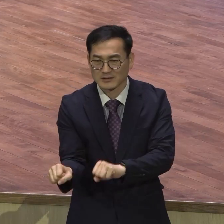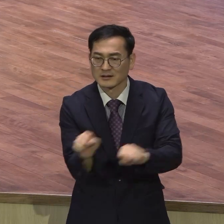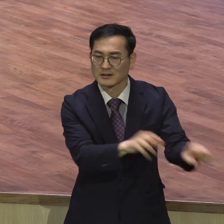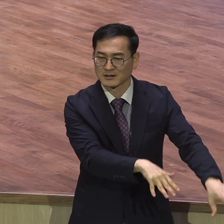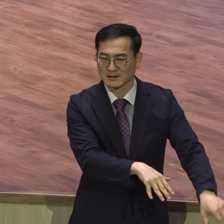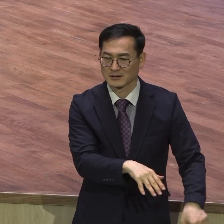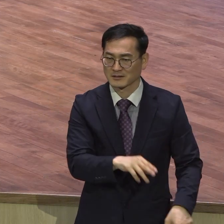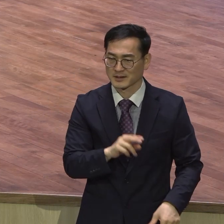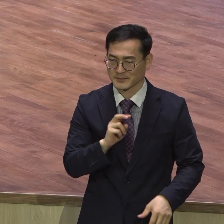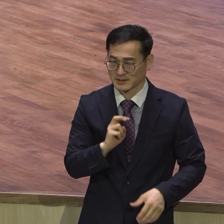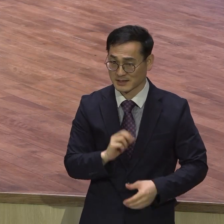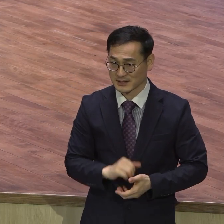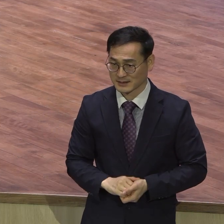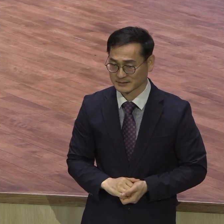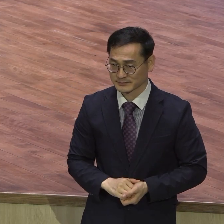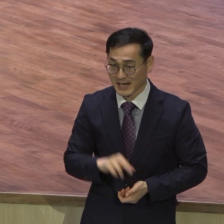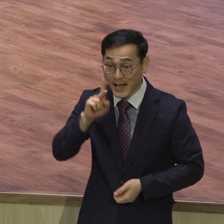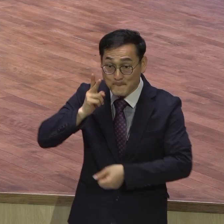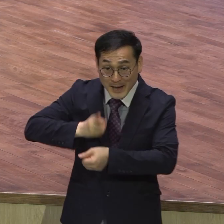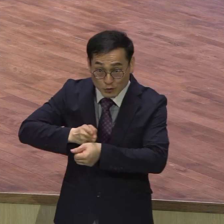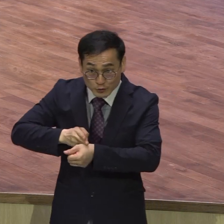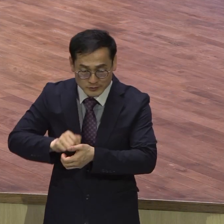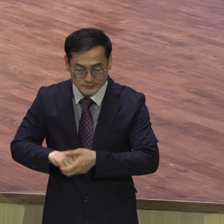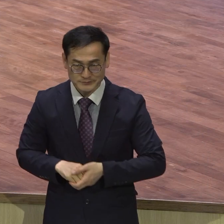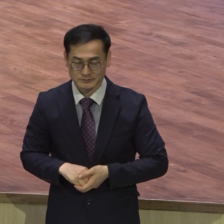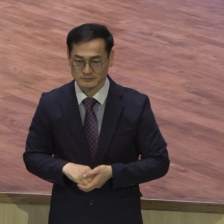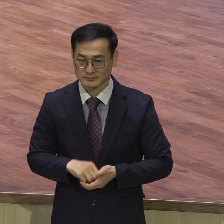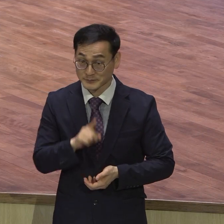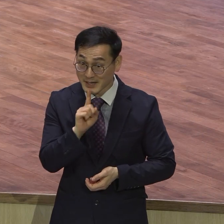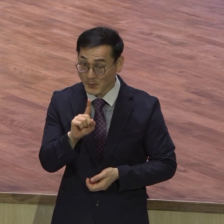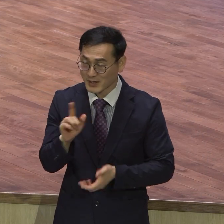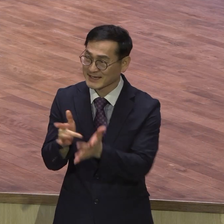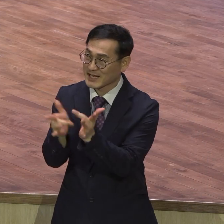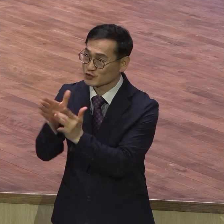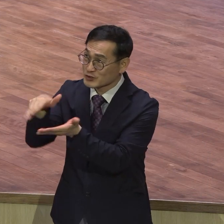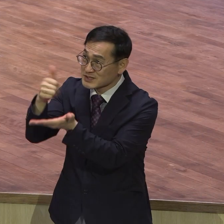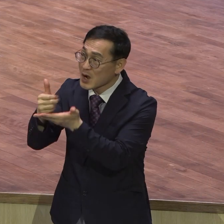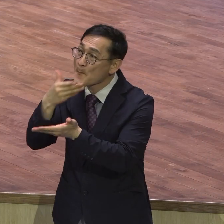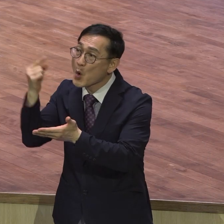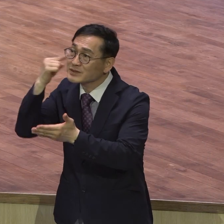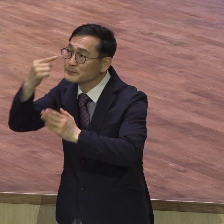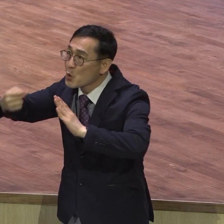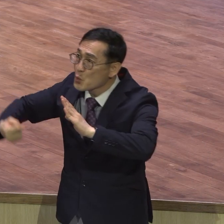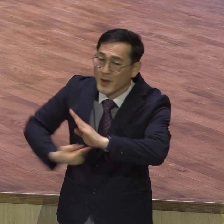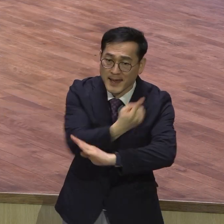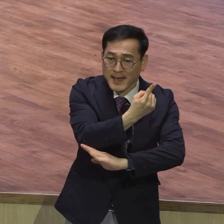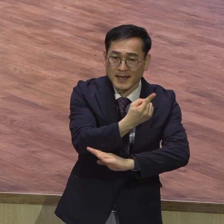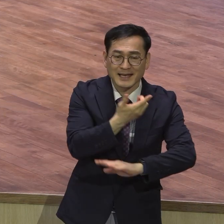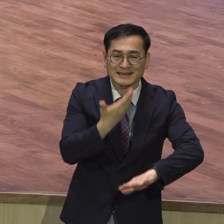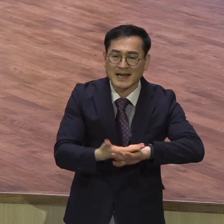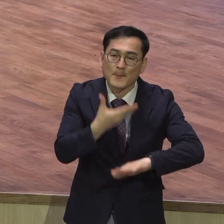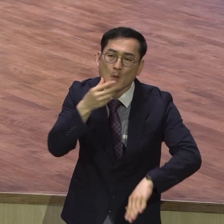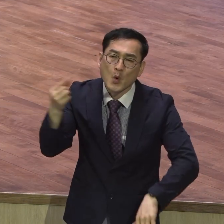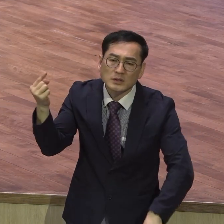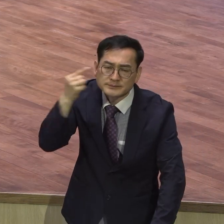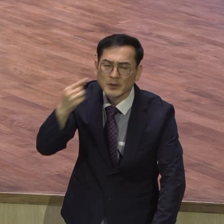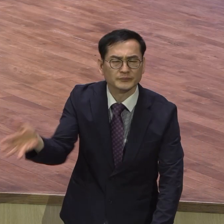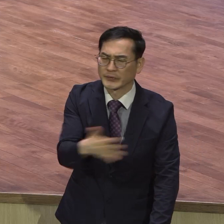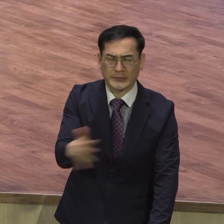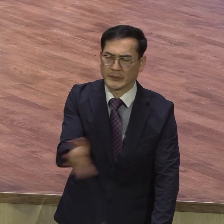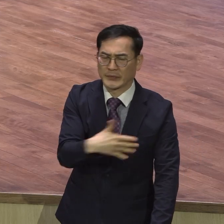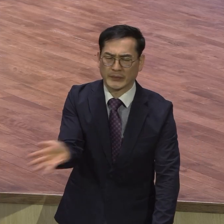바울은 갈라데 1장 6절 8절에 예수 그리스도 보금 외에 다른 보금 보금이 없다는